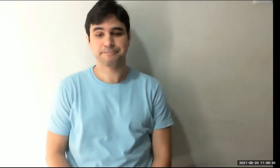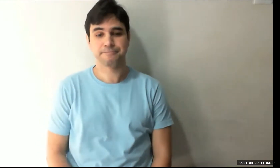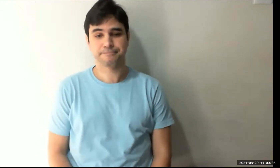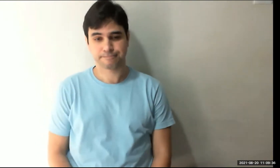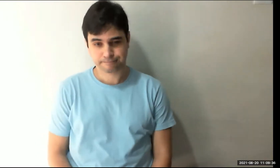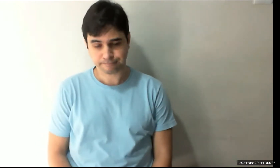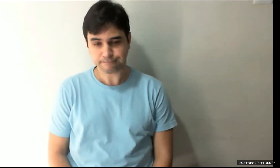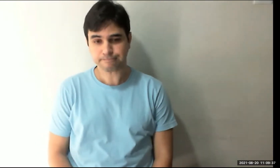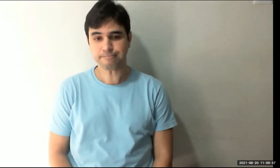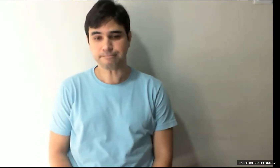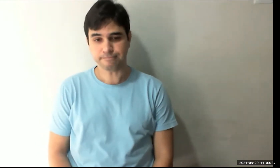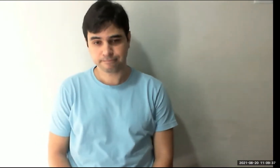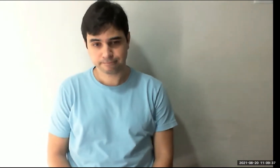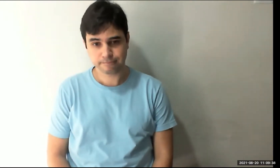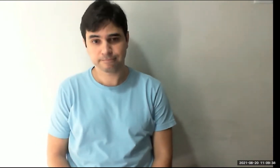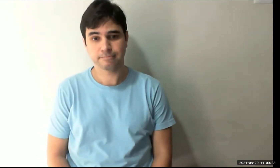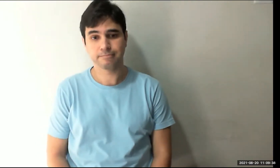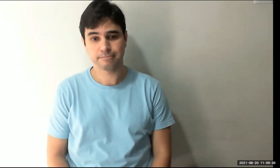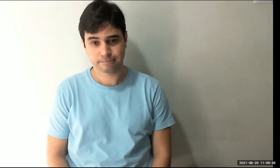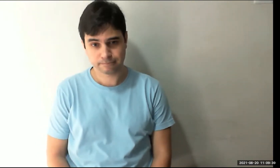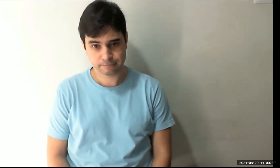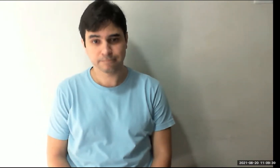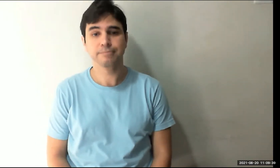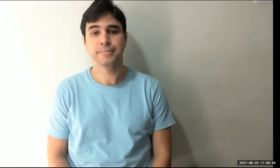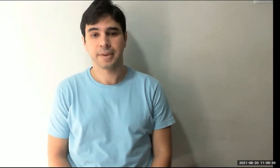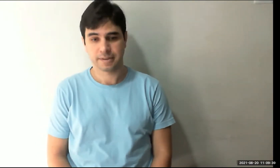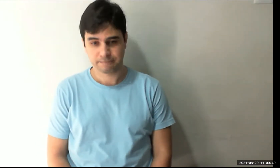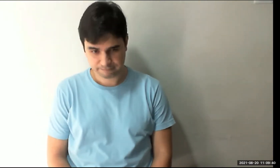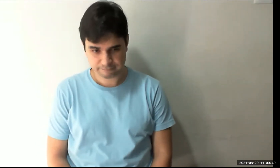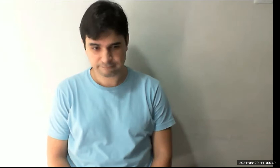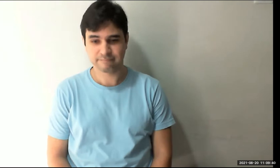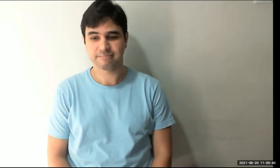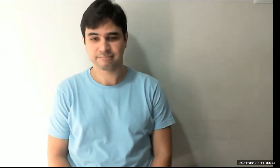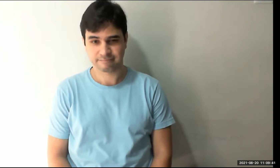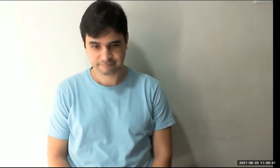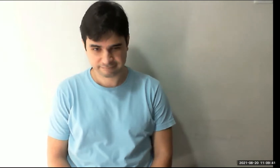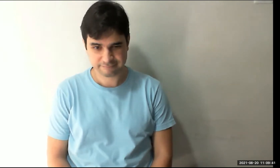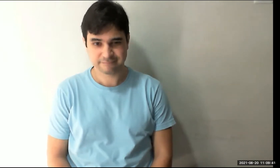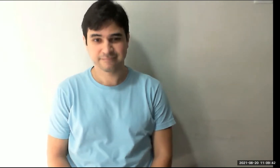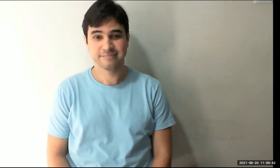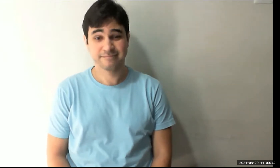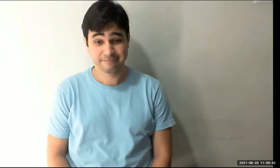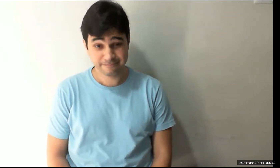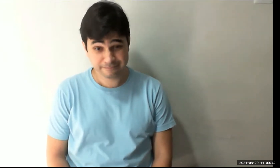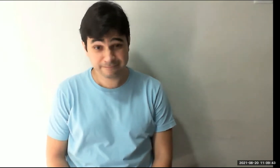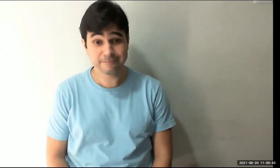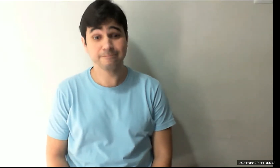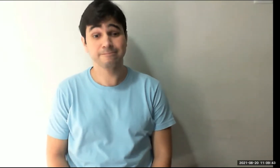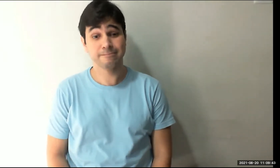lá é que tem a disciplina de educação física, e aí eu penso ser